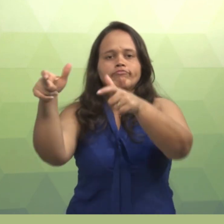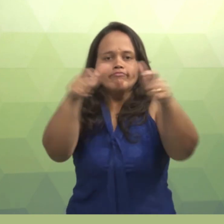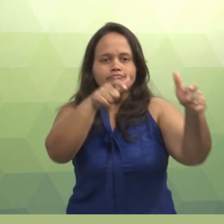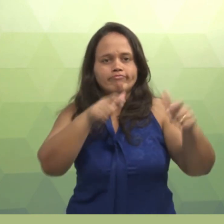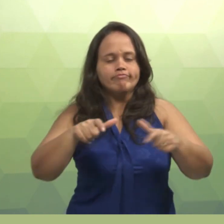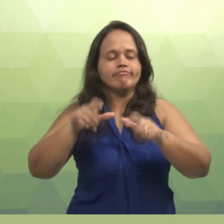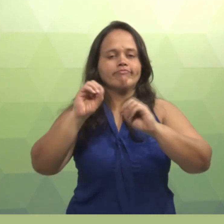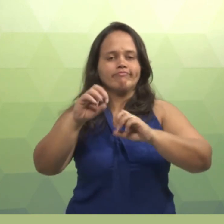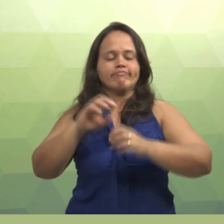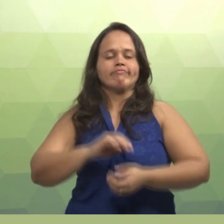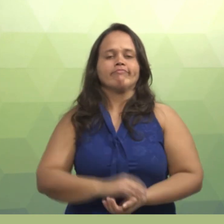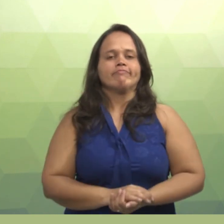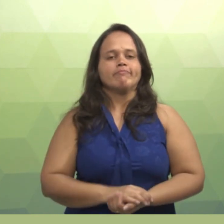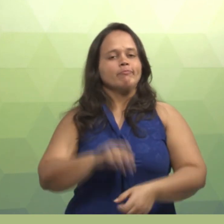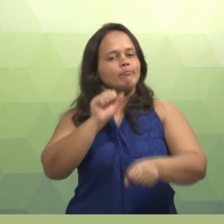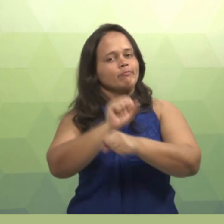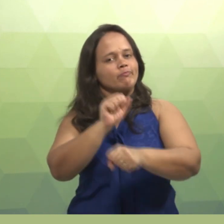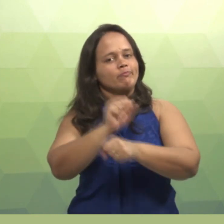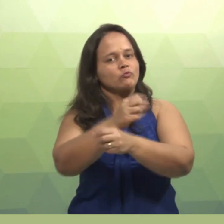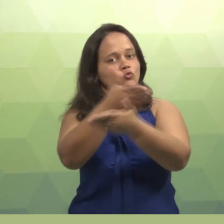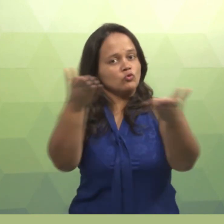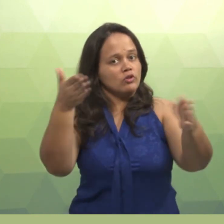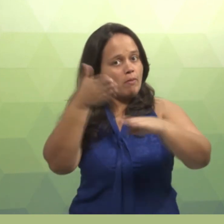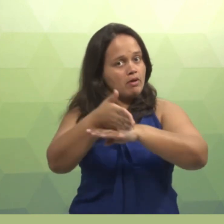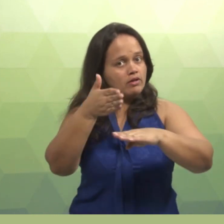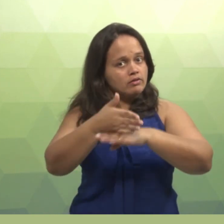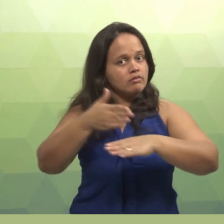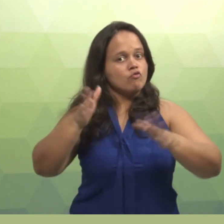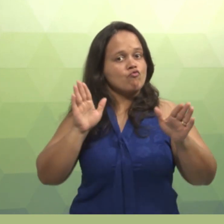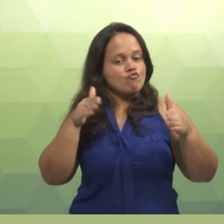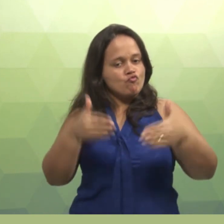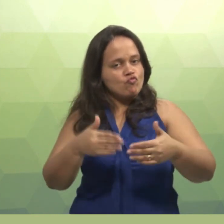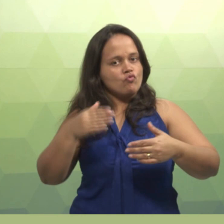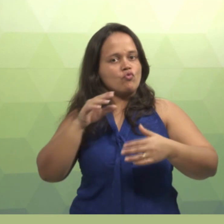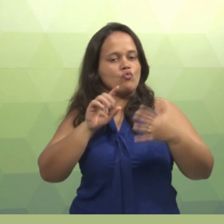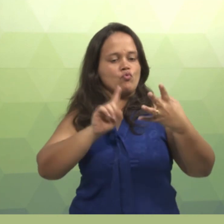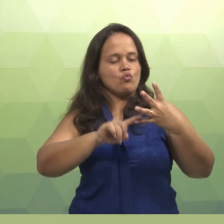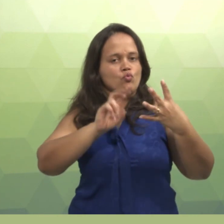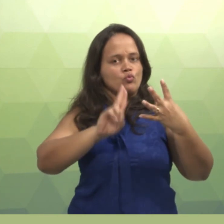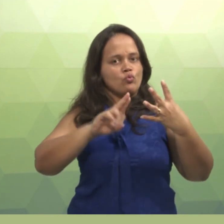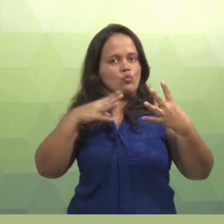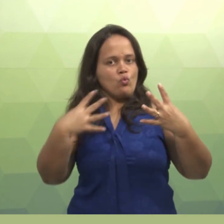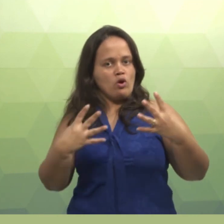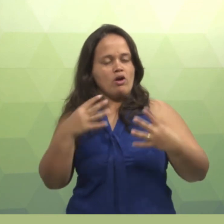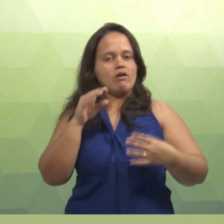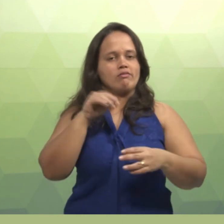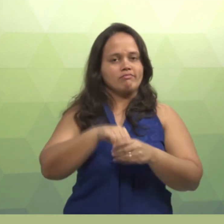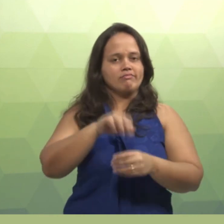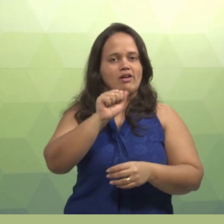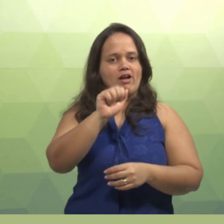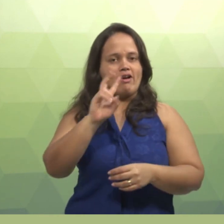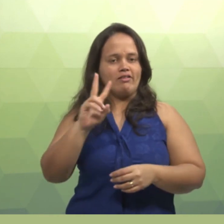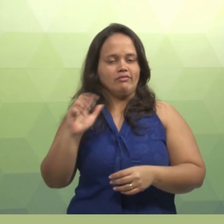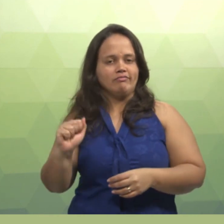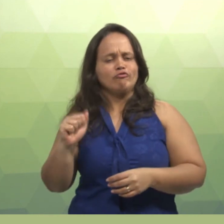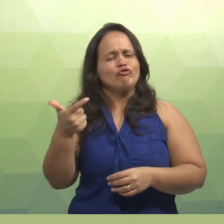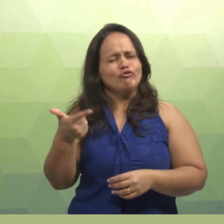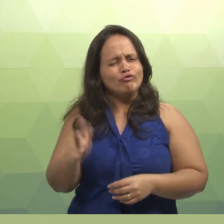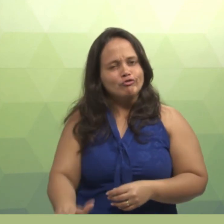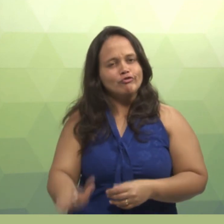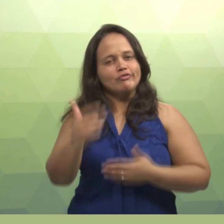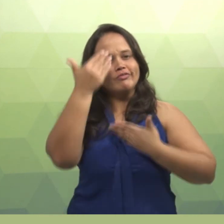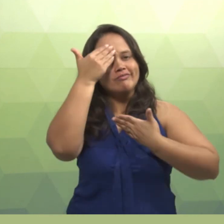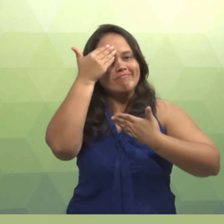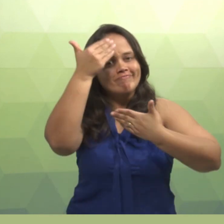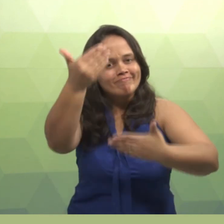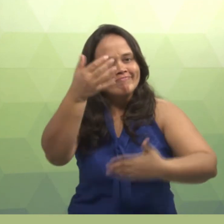sua unidade de ensino. Aguardo todos vocês no nosso fórum da unidade 4 do Ambiente Virtual de Aprendizagem. E mais uma